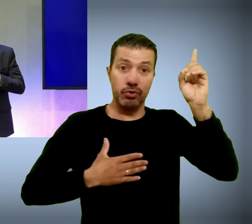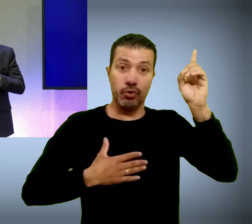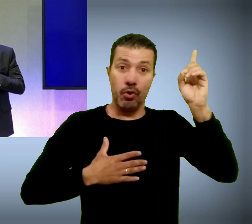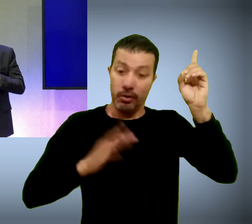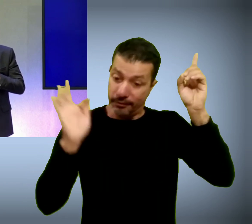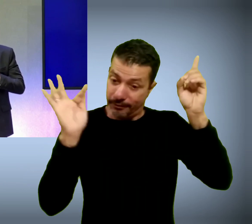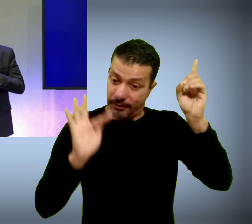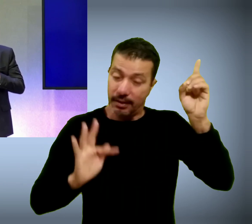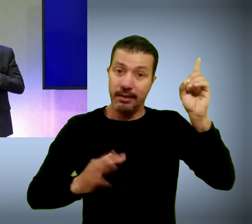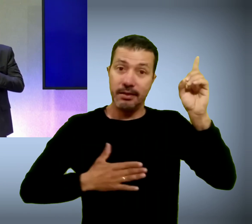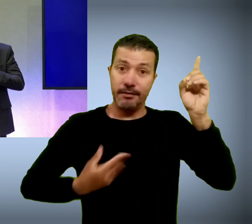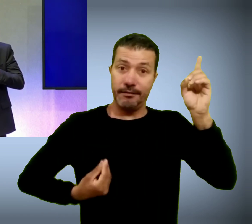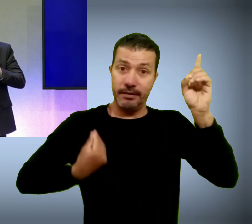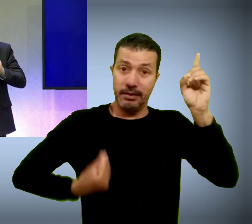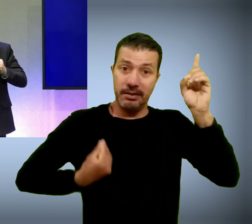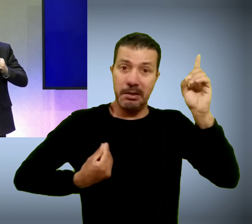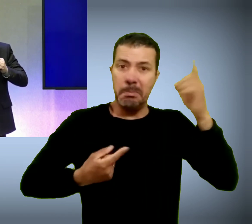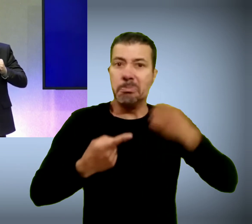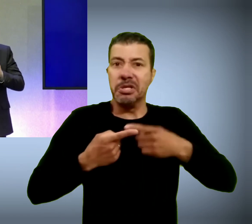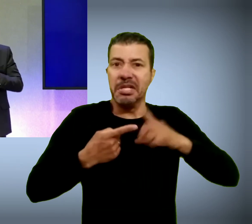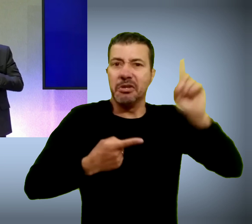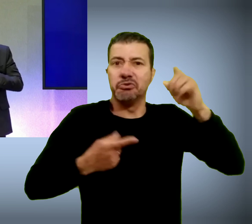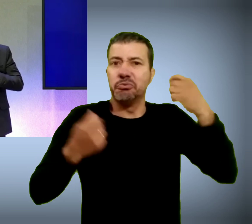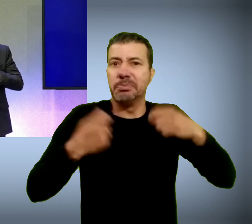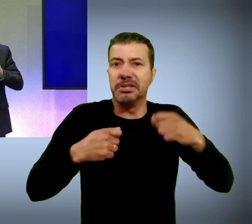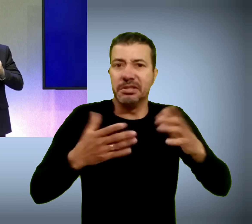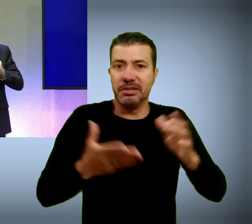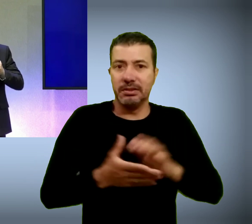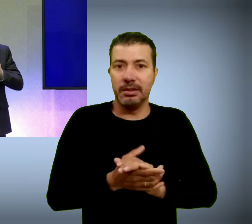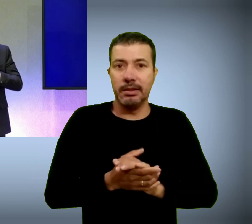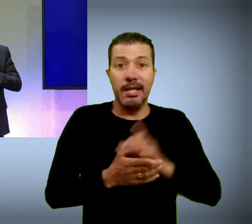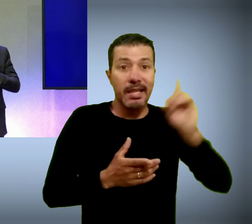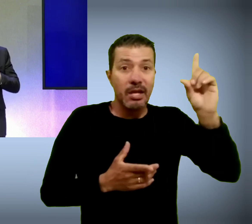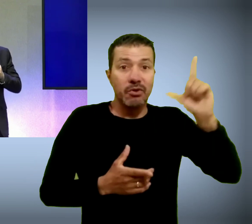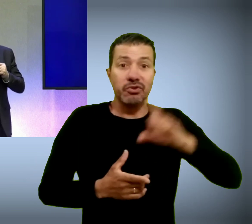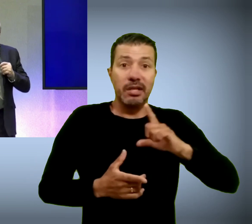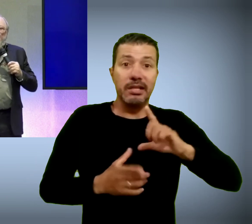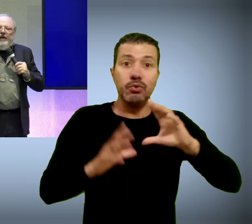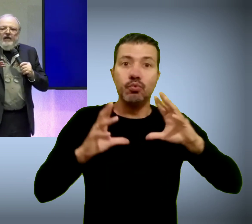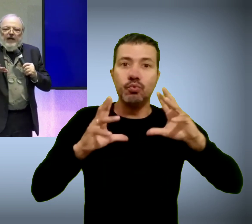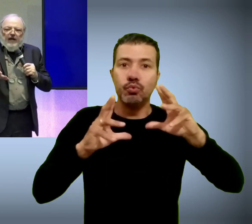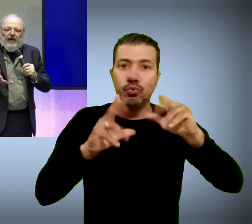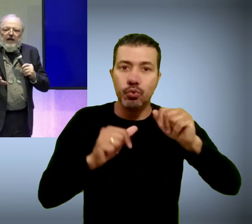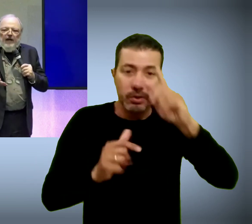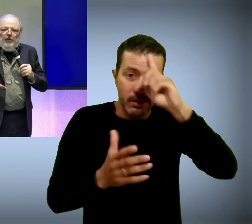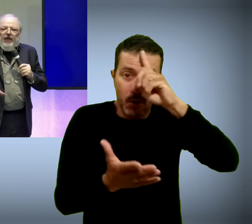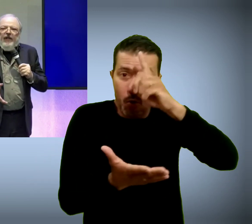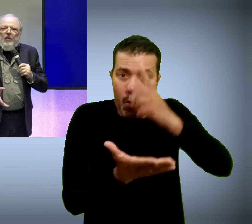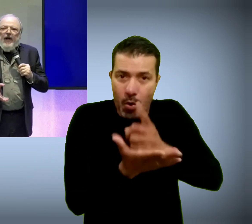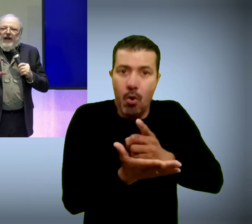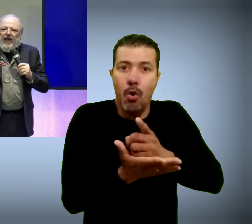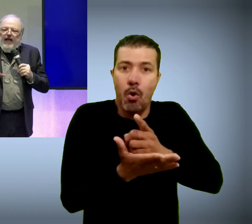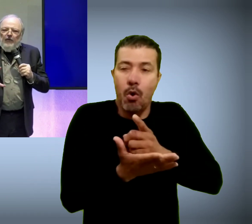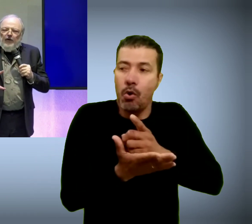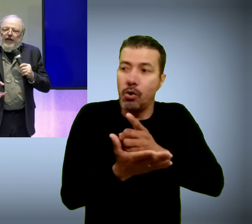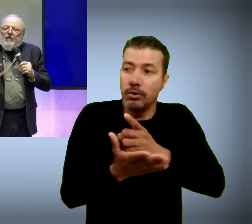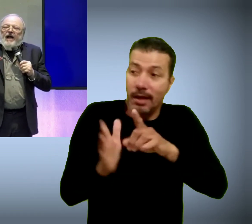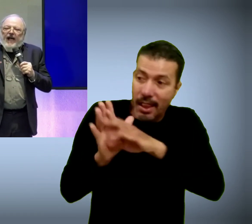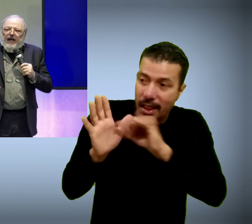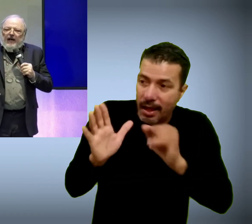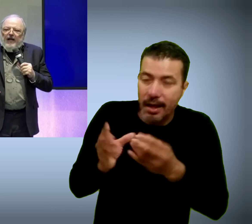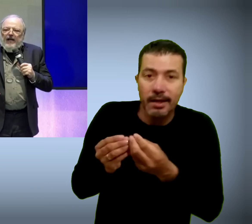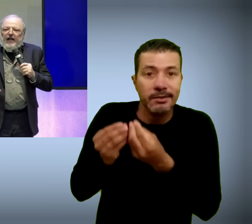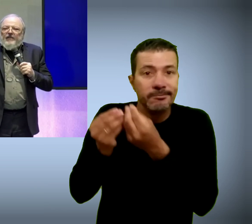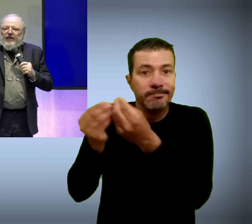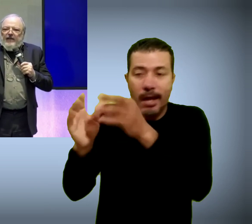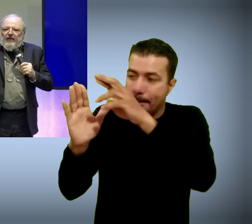sejamos felizes. Porque Deus não precisa de nada. Ele tem tudo. Quando Ele dá uma ordem, quando Ele dá uma lei, quando Ele dá